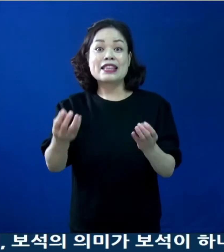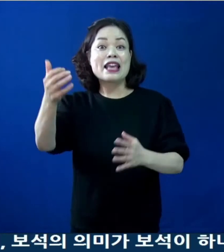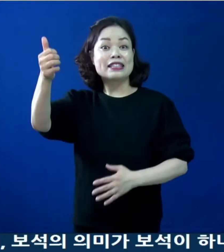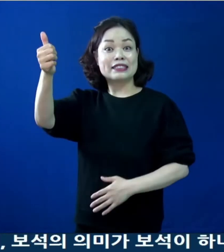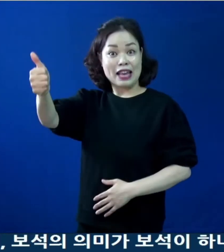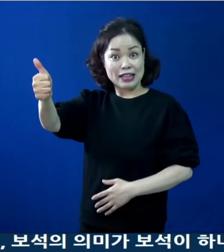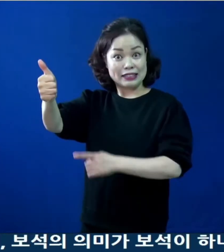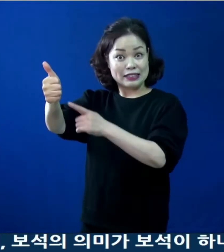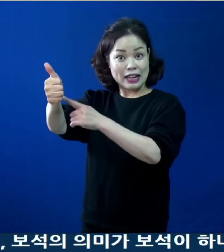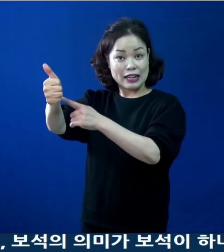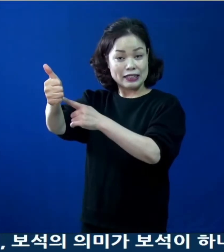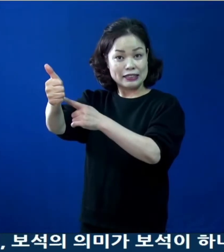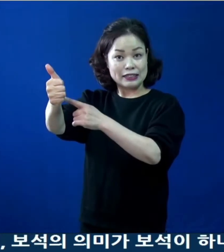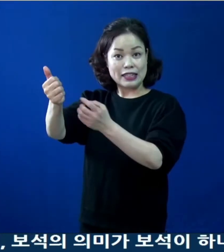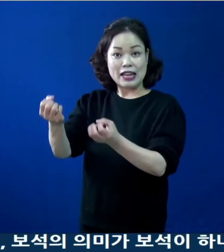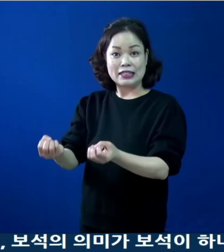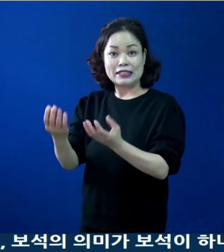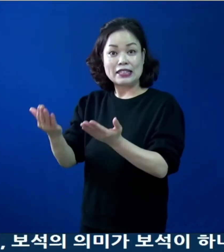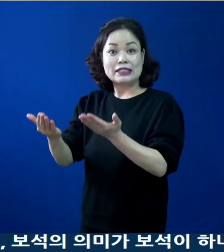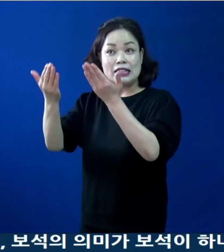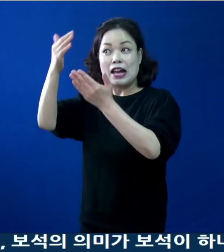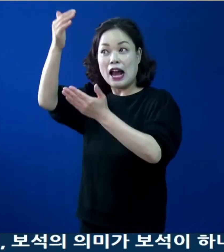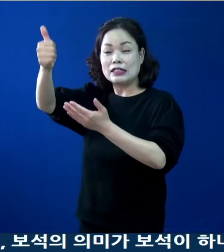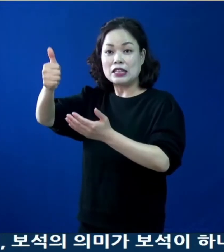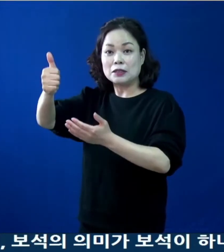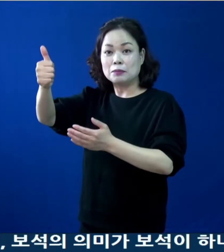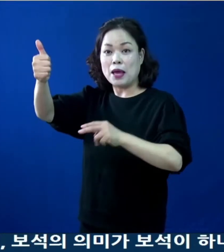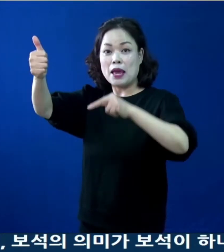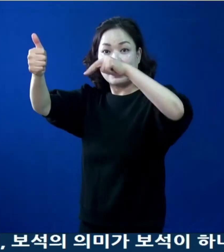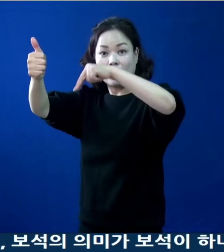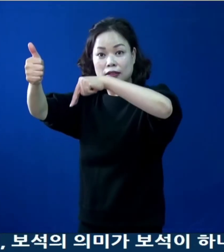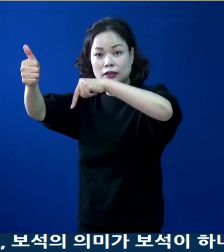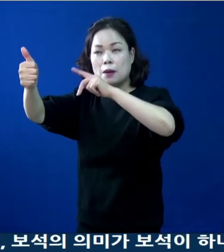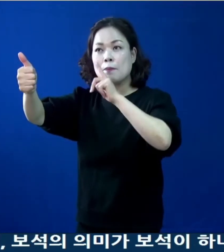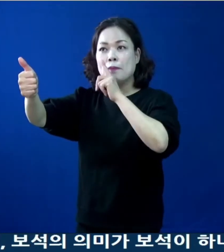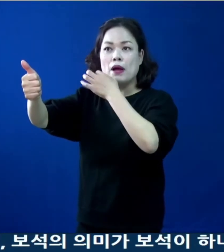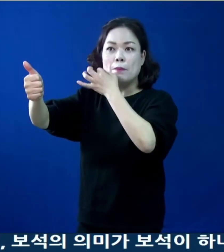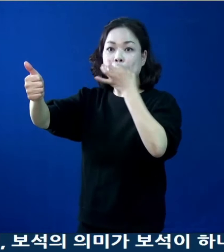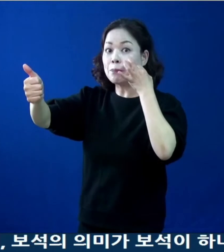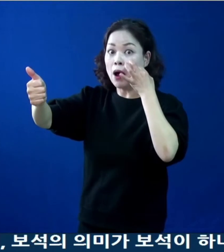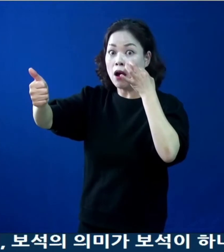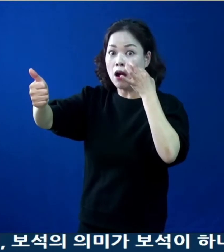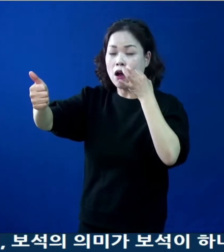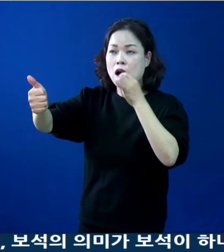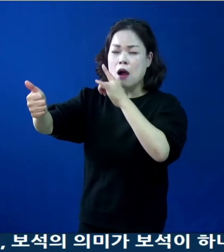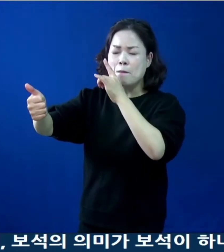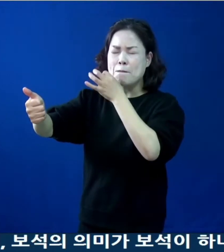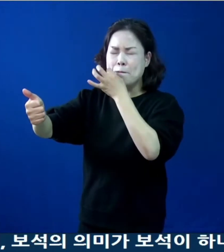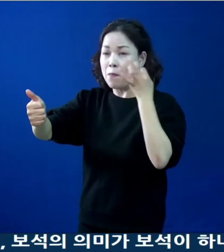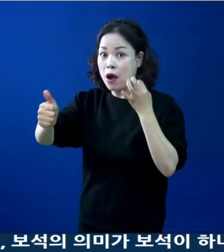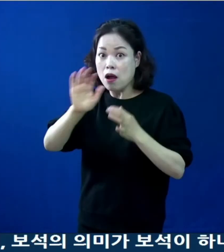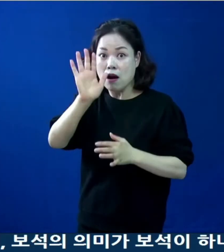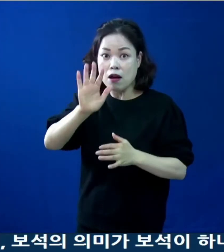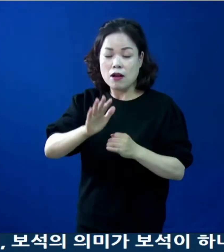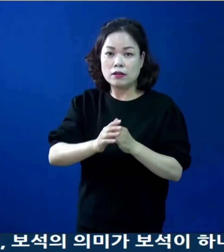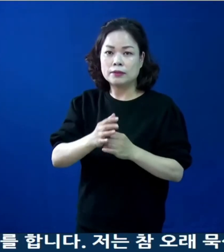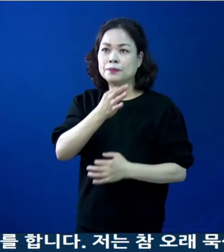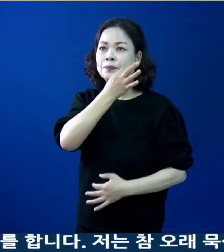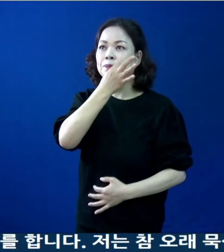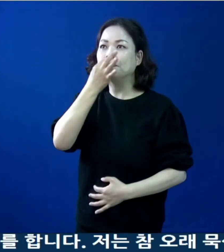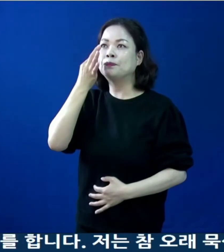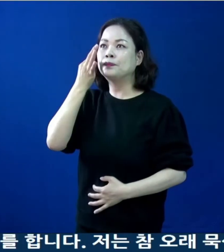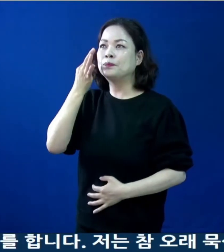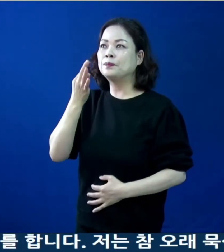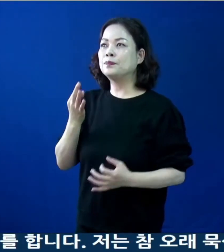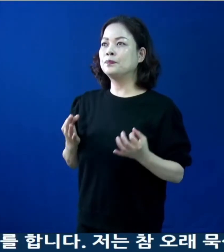대제사장은 제사를 드리러 하나님 앞에 나갔을 때 한마디도 하지 않습니다. 한마디도 해서는 안 돼요. 침묵